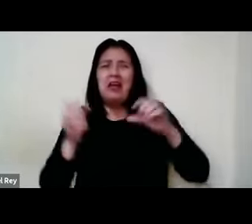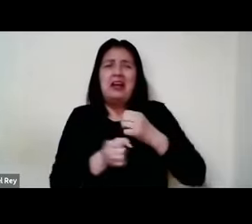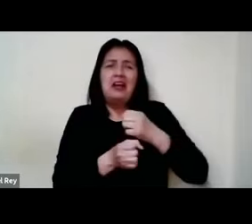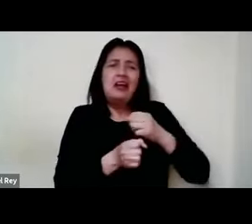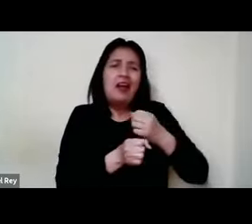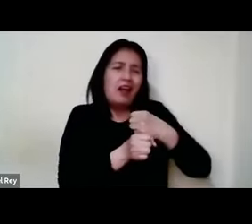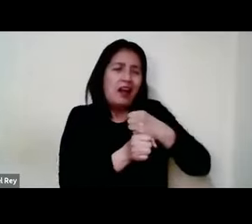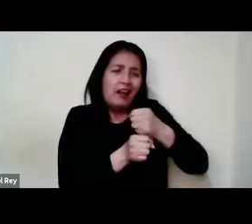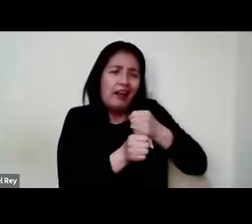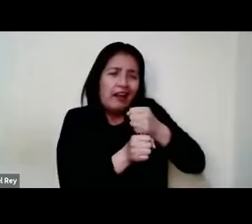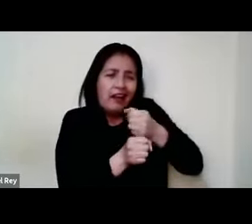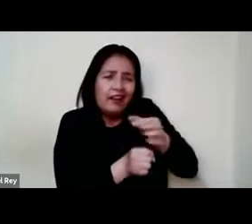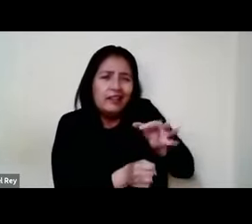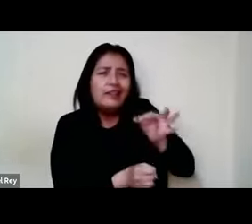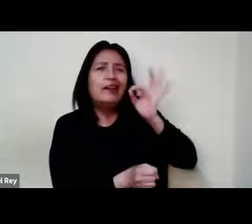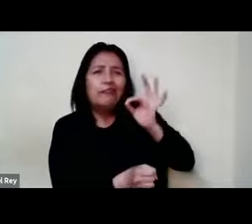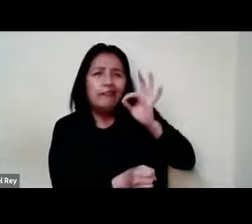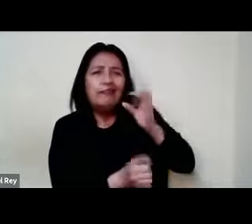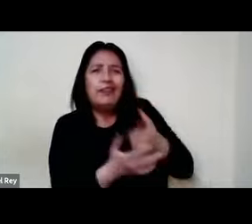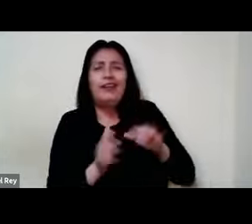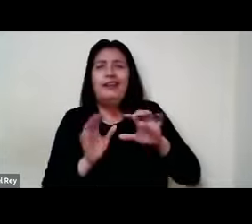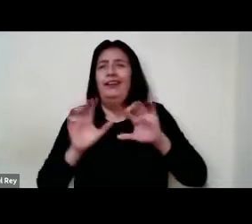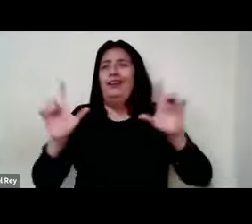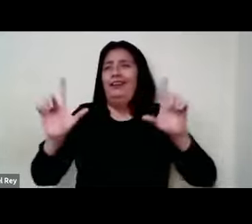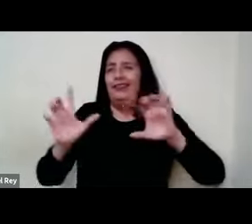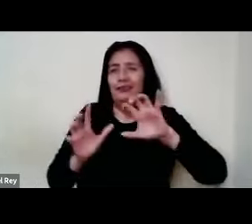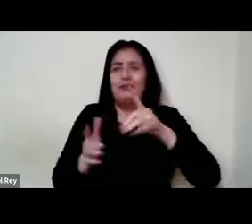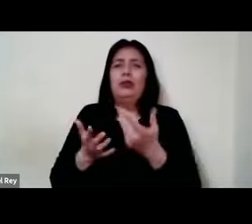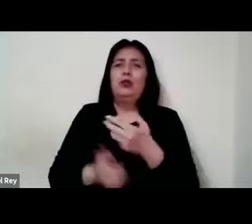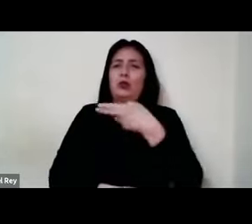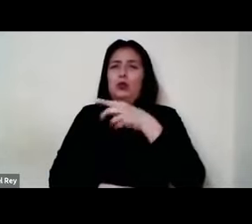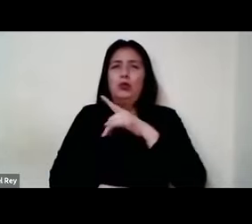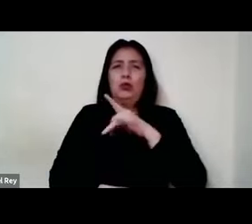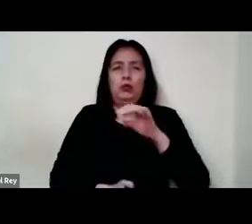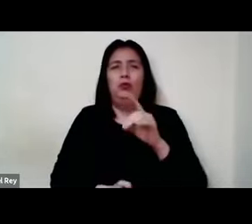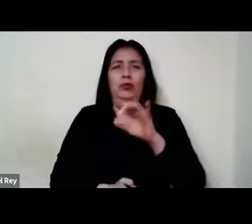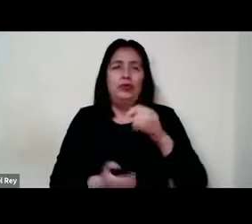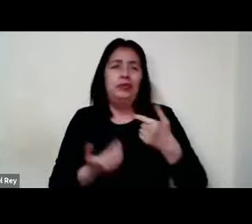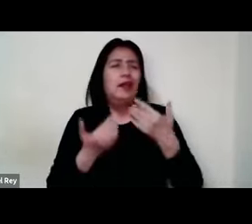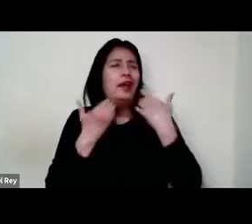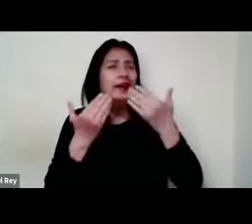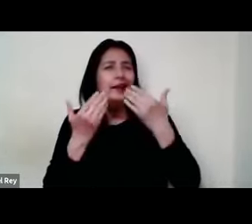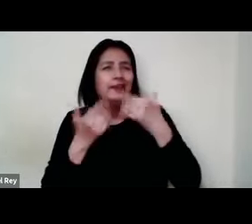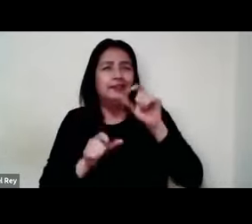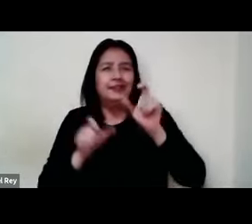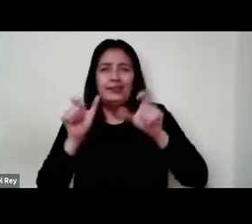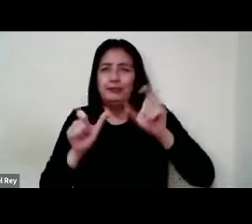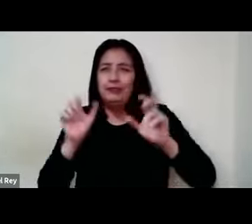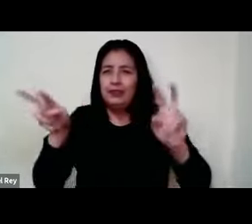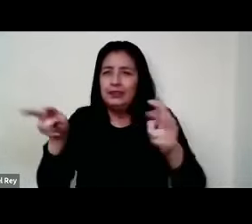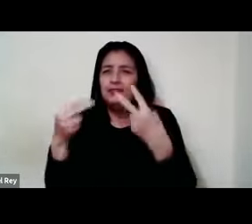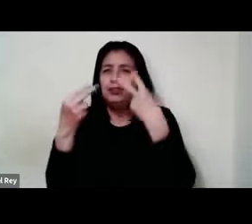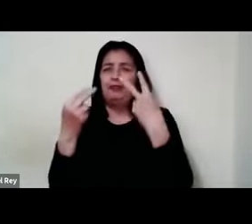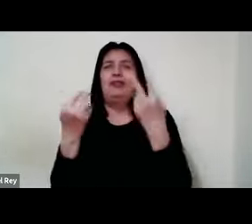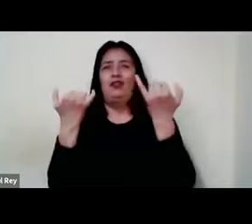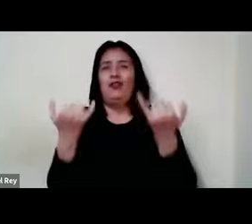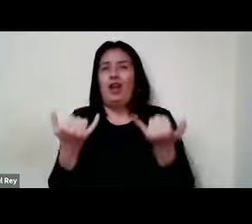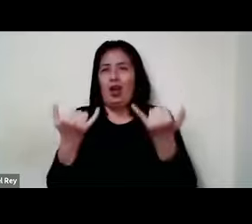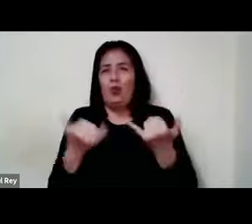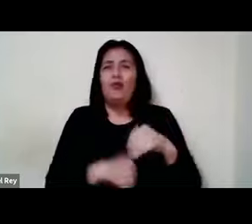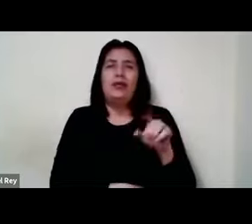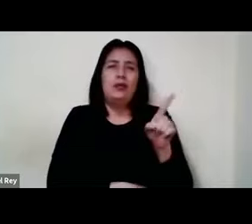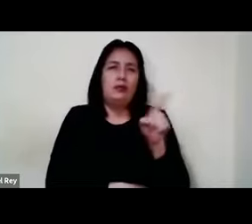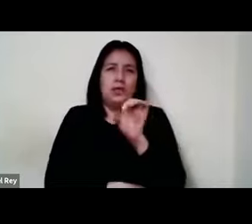Hugo Díaz. En primer lugar, deseo agradecer a todos aquellos que nos están siguiendo a través del